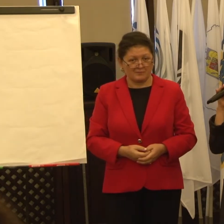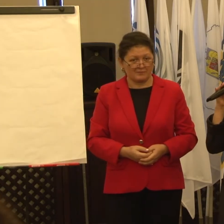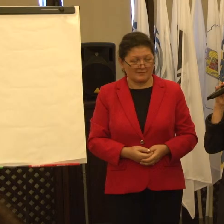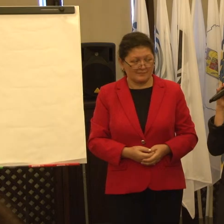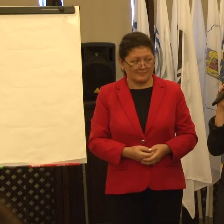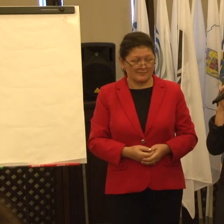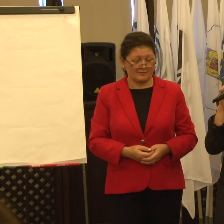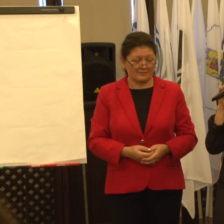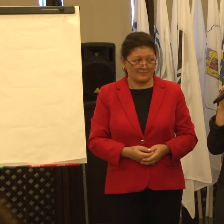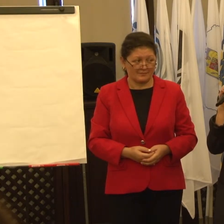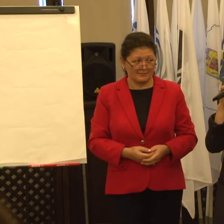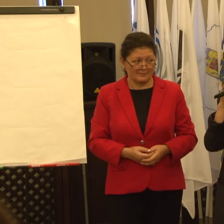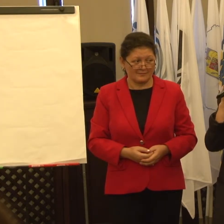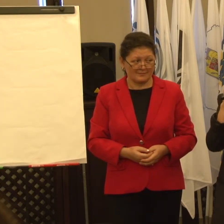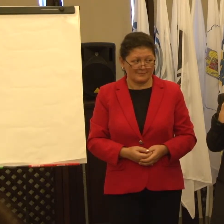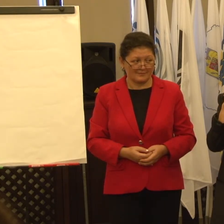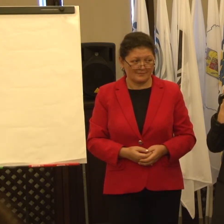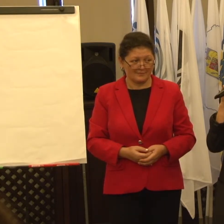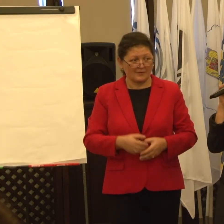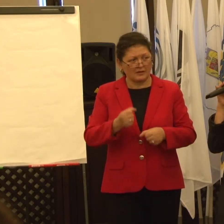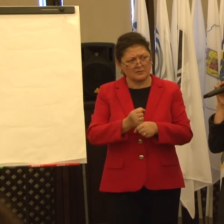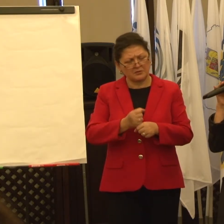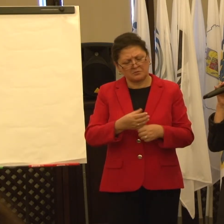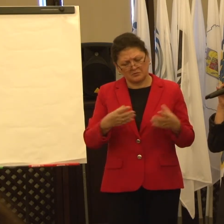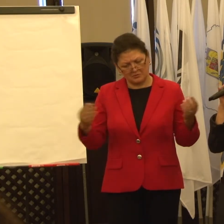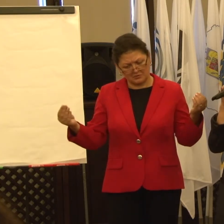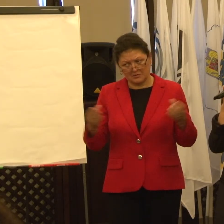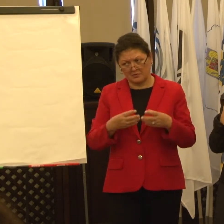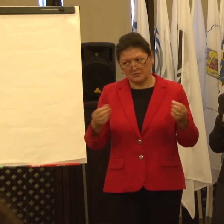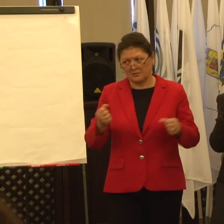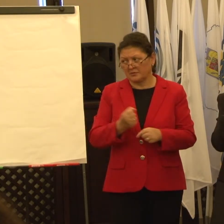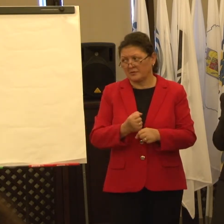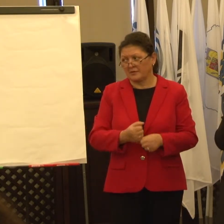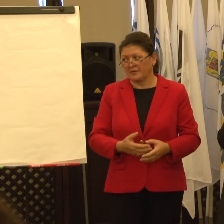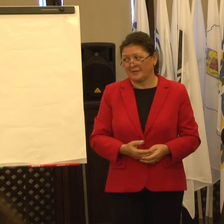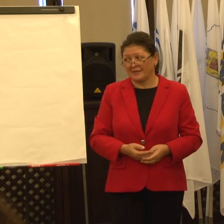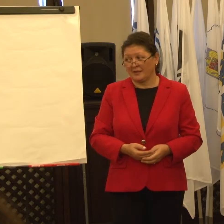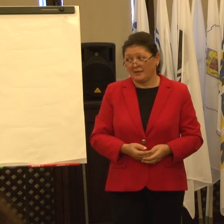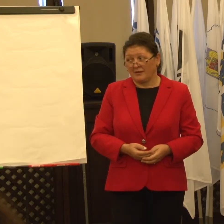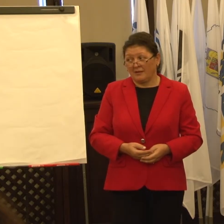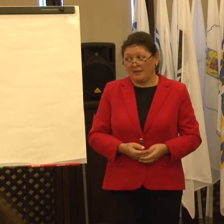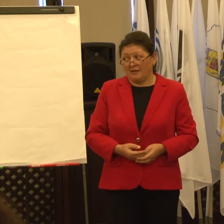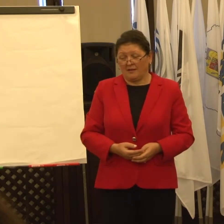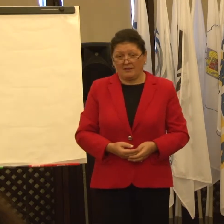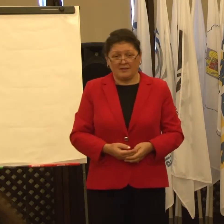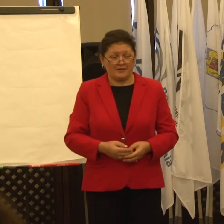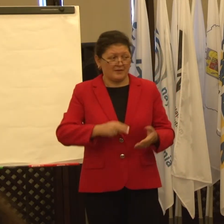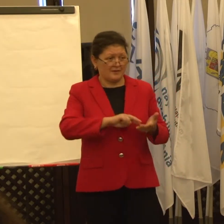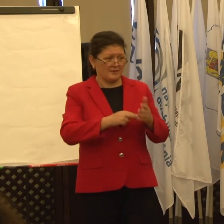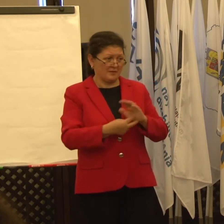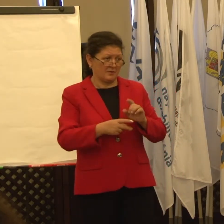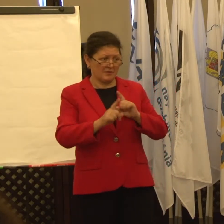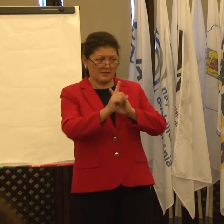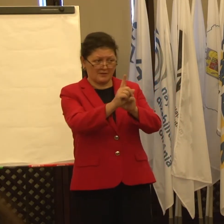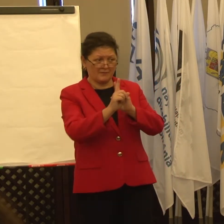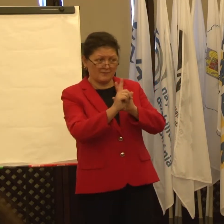și de profesionalizare, avem o mulțime de alte servicii, cum ar fi serviciile de pregătire, de cursuri